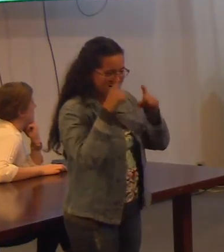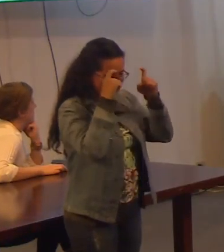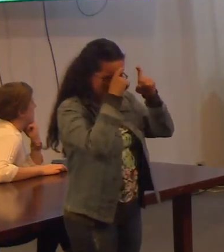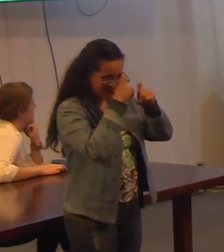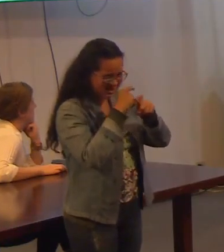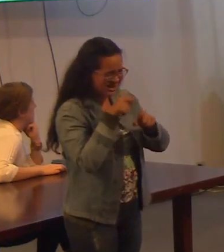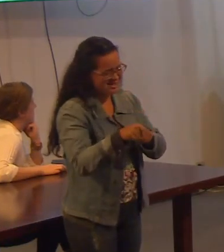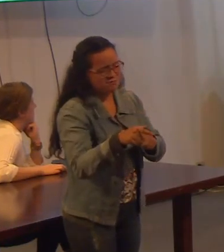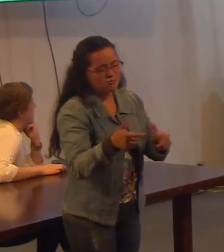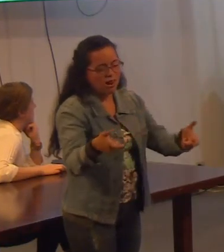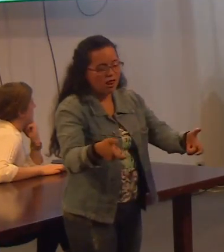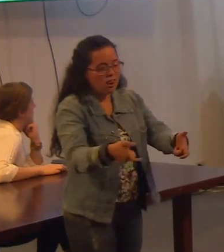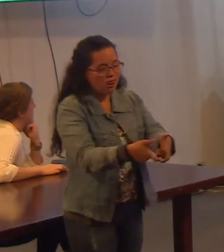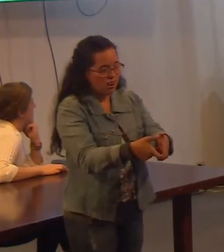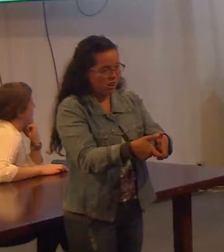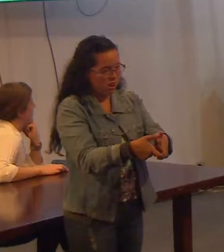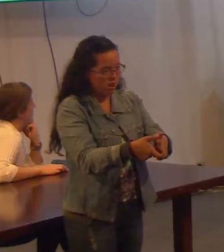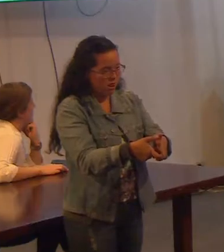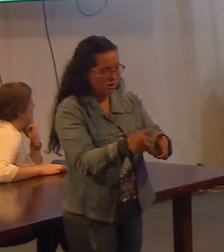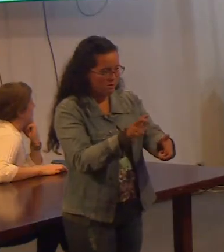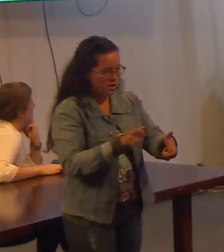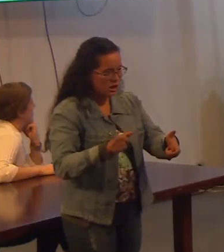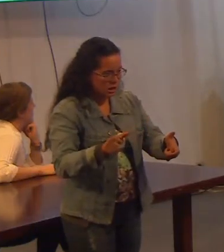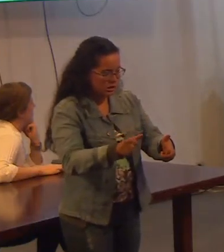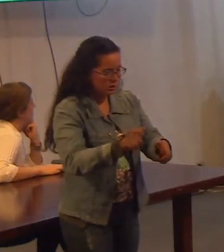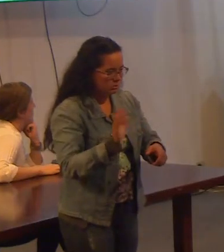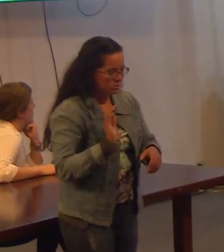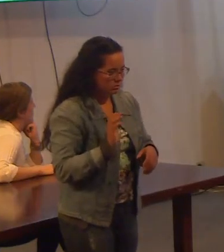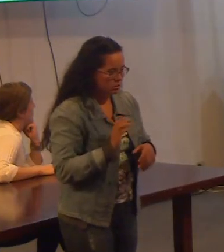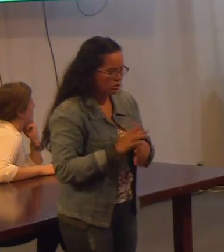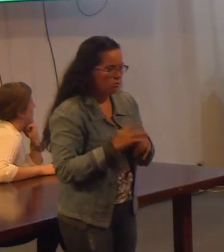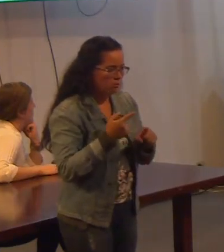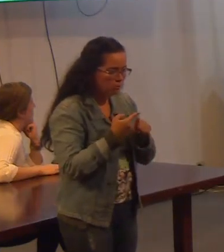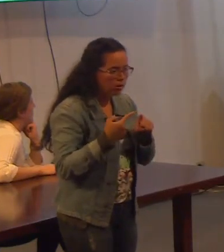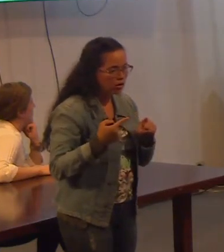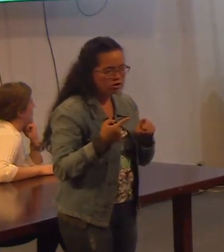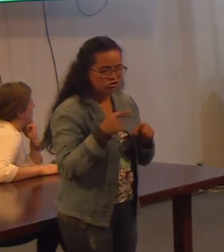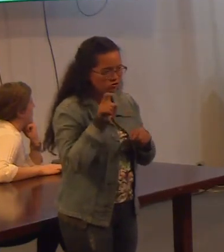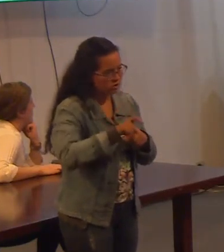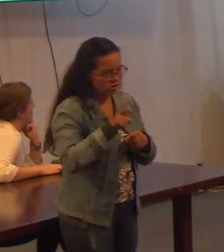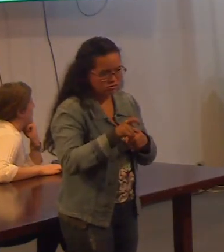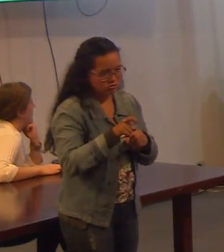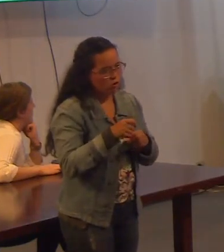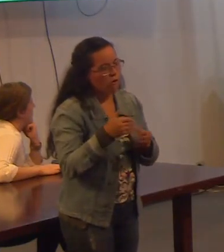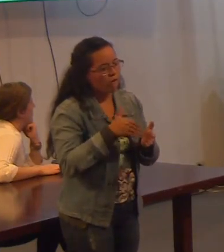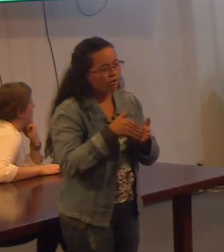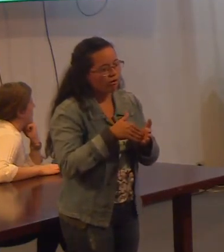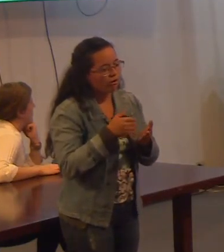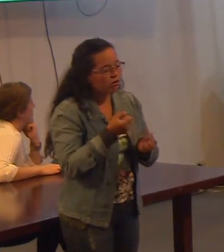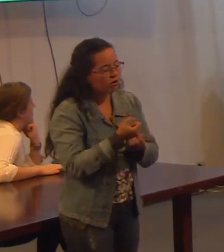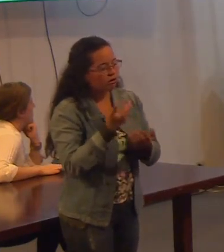abarcaban menor población, pues no fue necesario hacer como este reestructuramiento en su metodología.